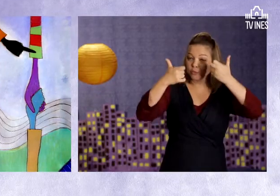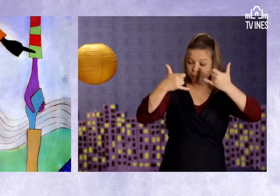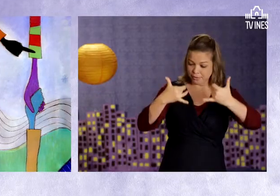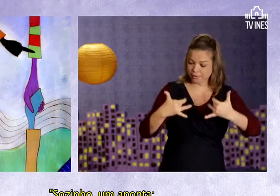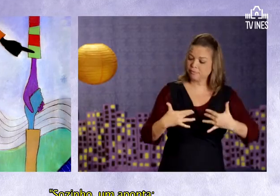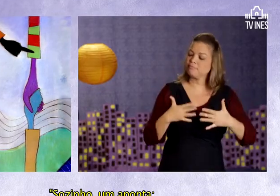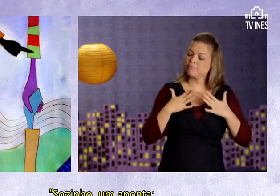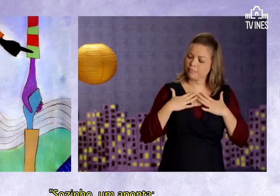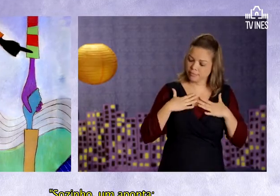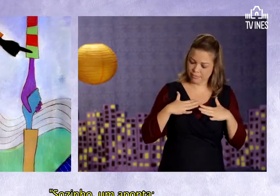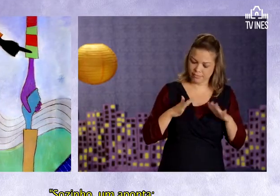Sozinho,